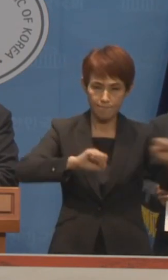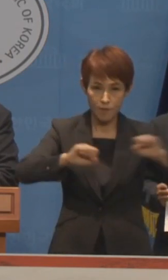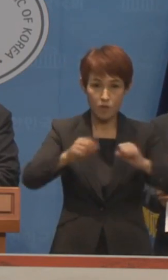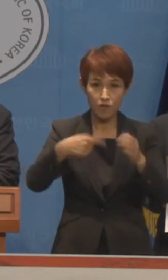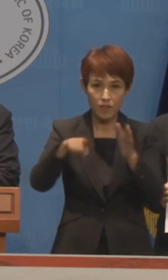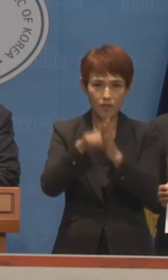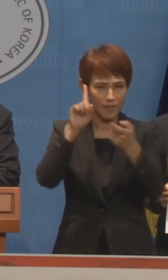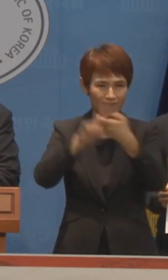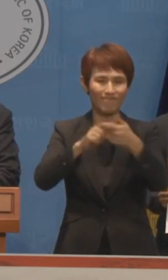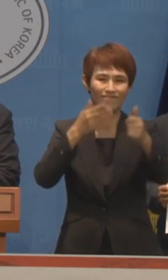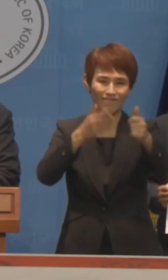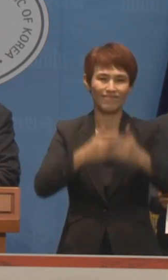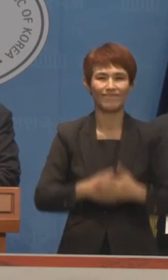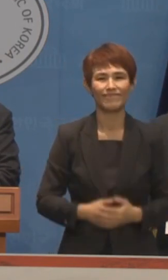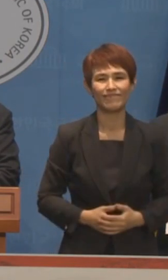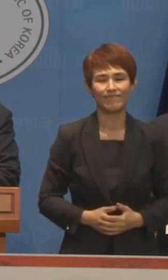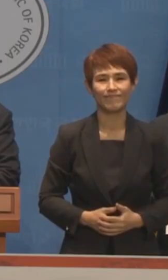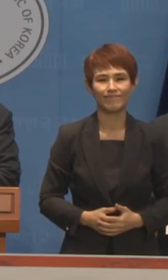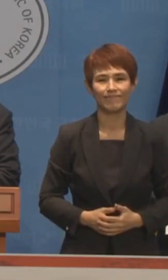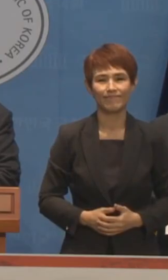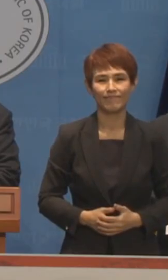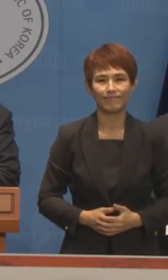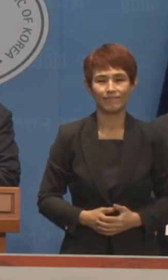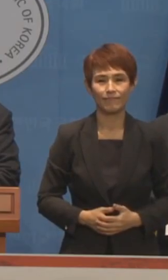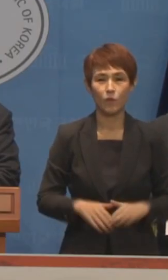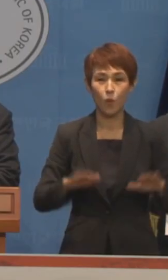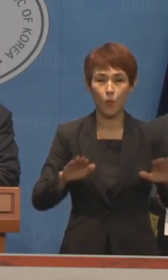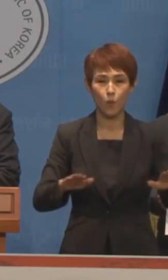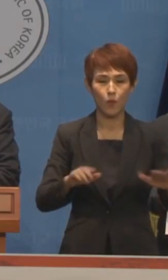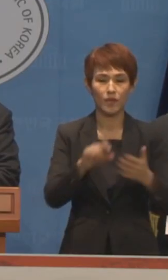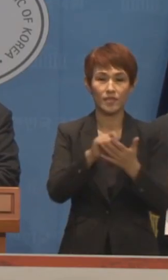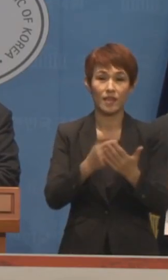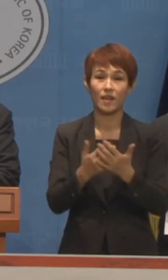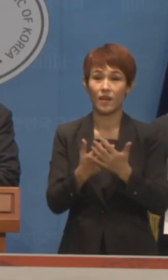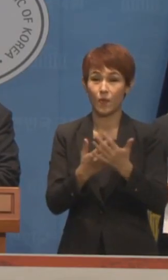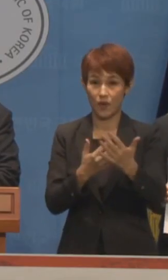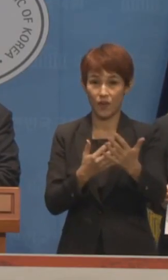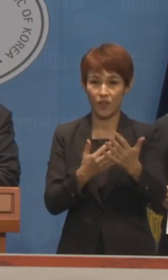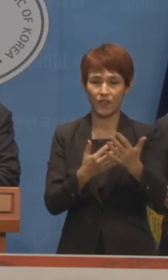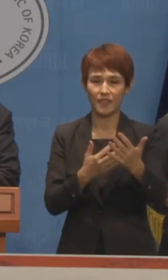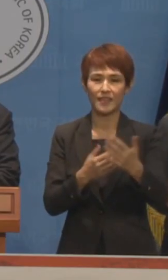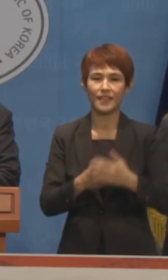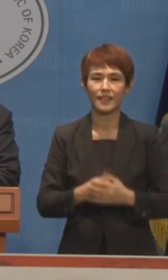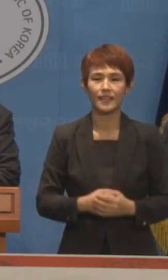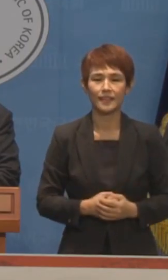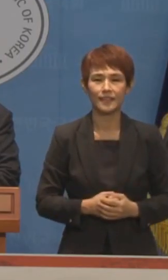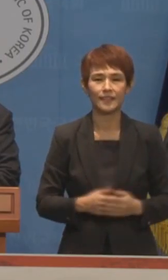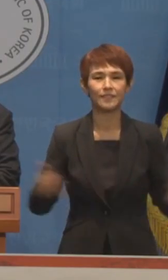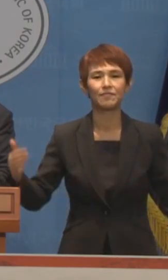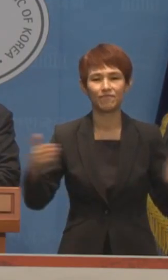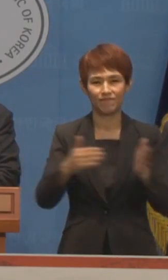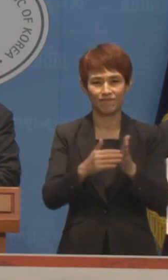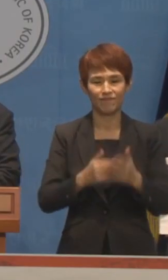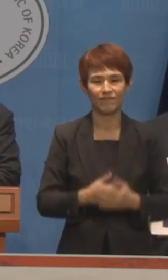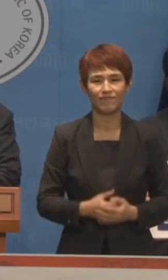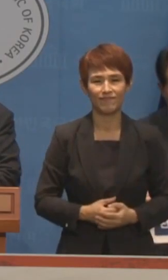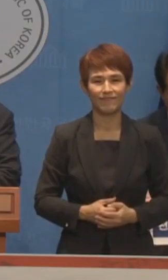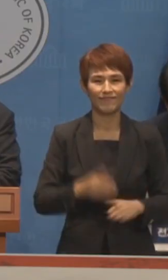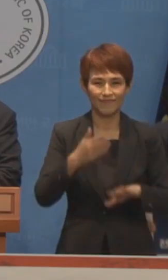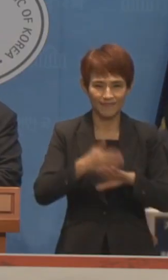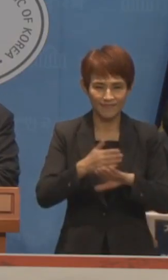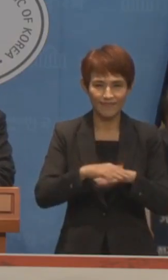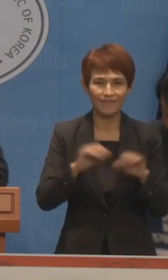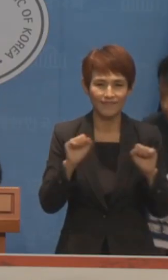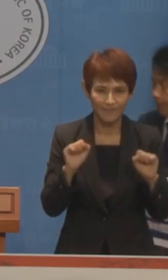주셨으면 감사하겠습니다. 이것으로 11차 전력수 기본계획 문제를 지적하는 기자회견을 모두 마치도록 하겠습니다.